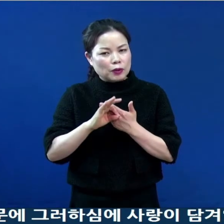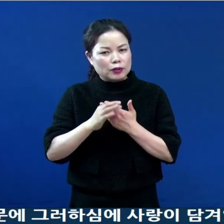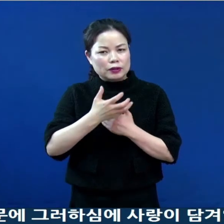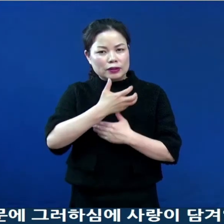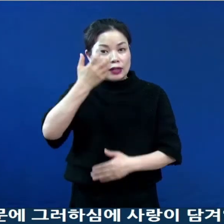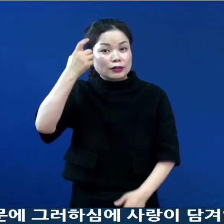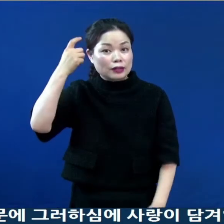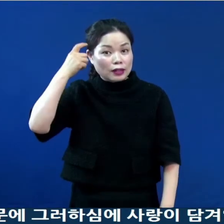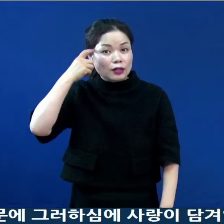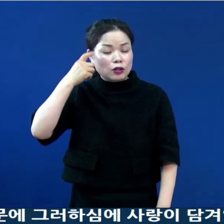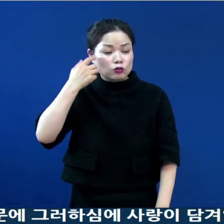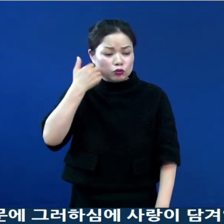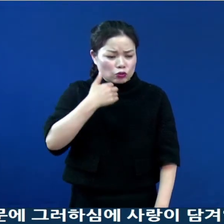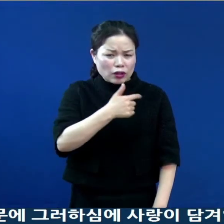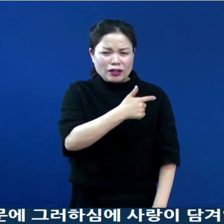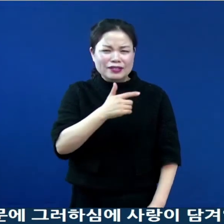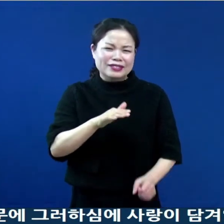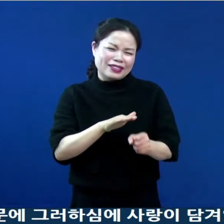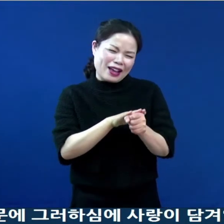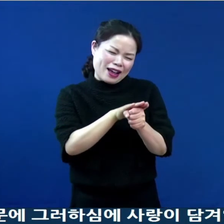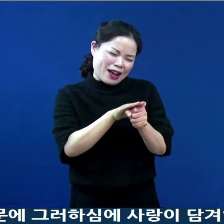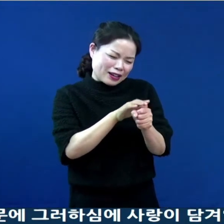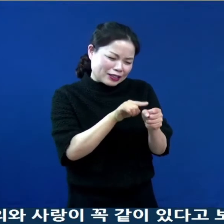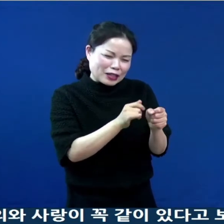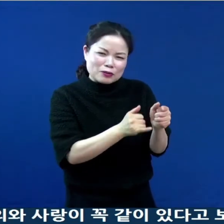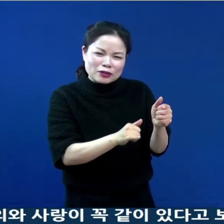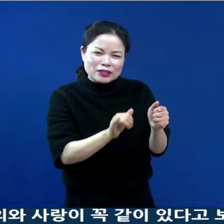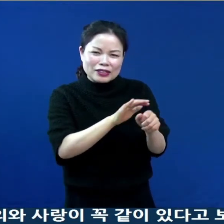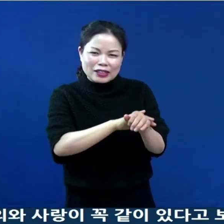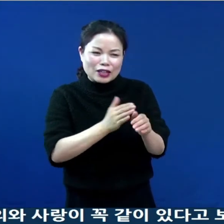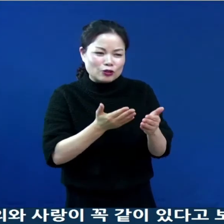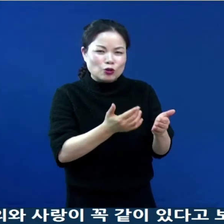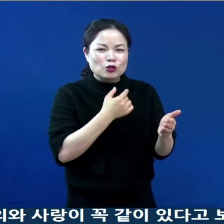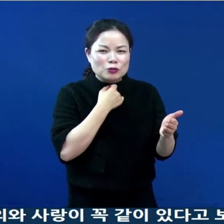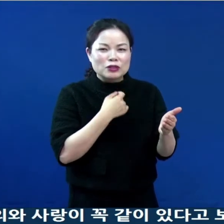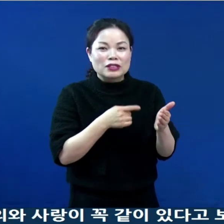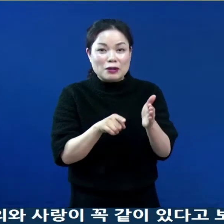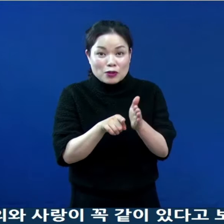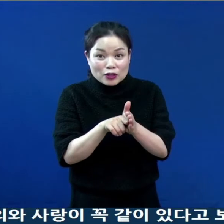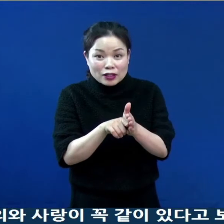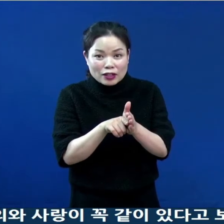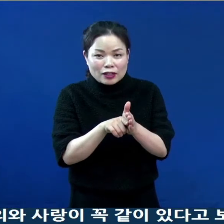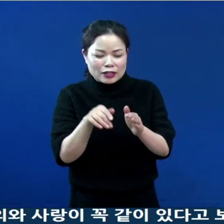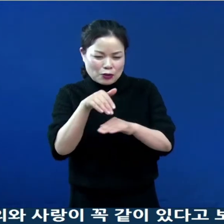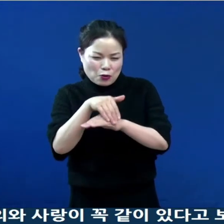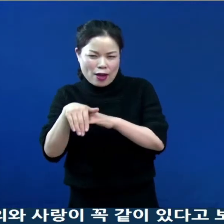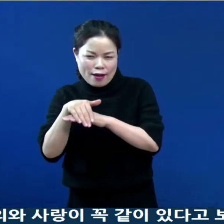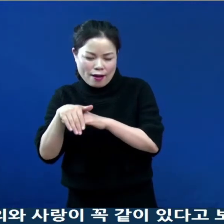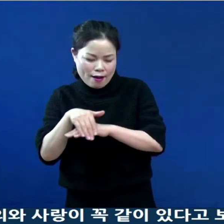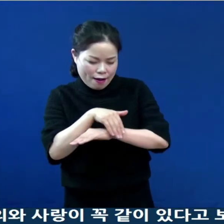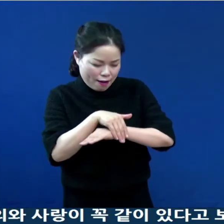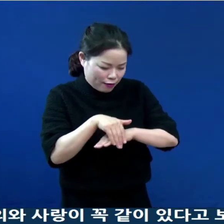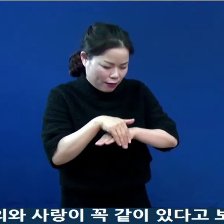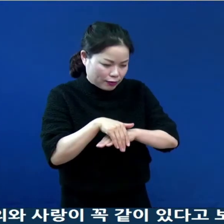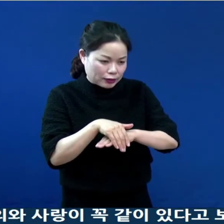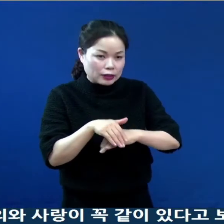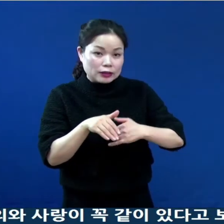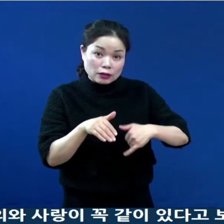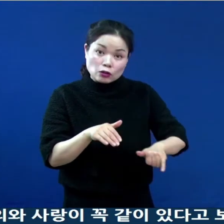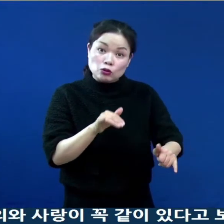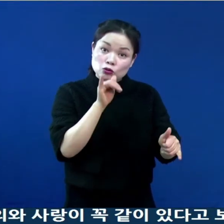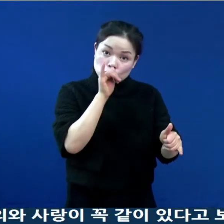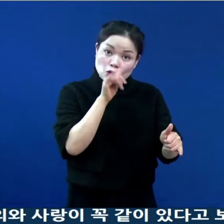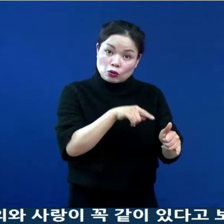보시기 바랍니다. 누군가 굉장히 사랑하는 사람을 위해서, 잘해주고 싶은 사람을 위해서 여러분이 계획을 세웁니다. 여러분 자녀일 수